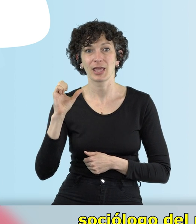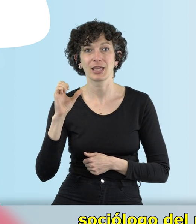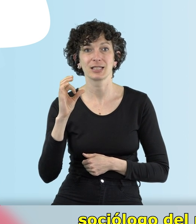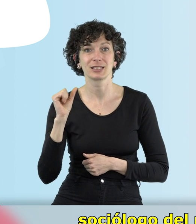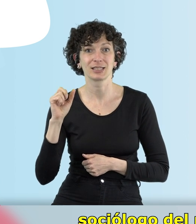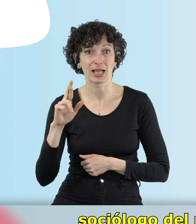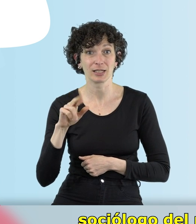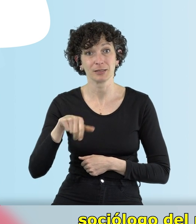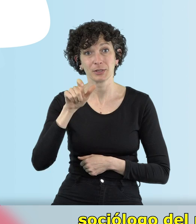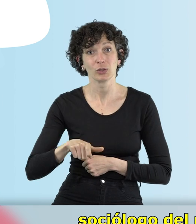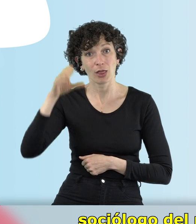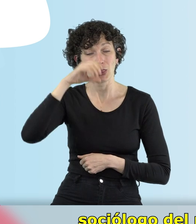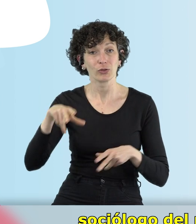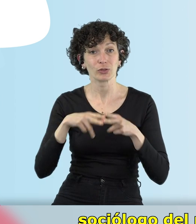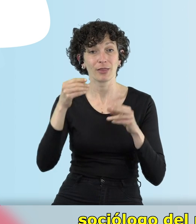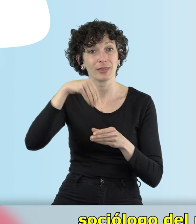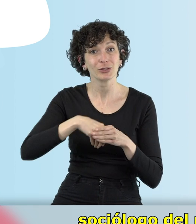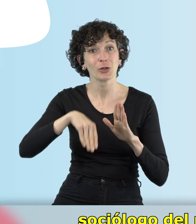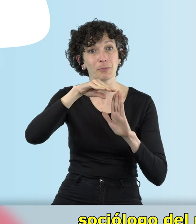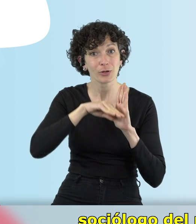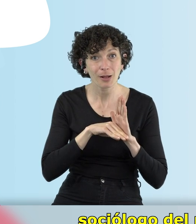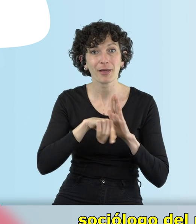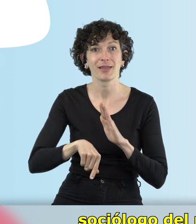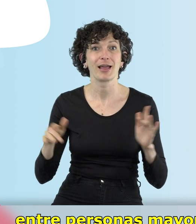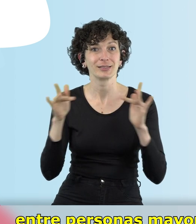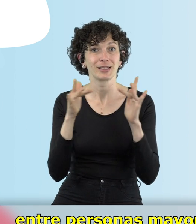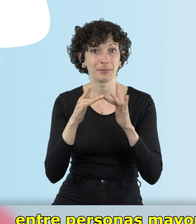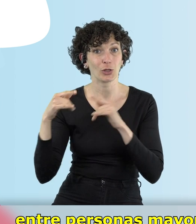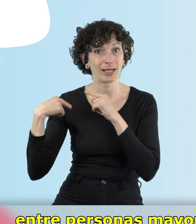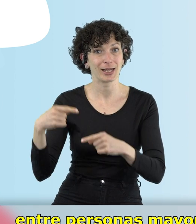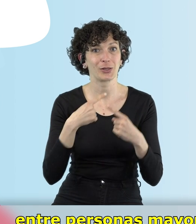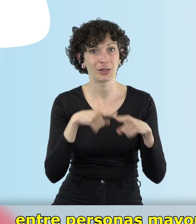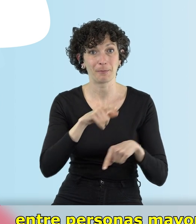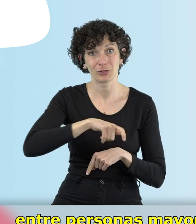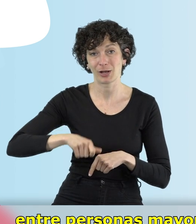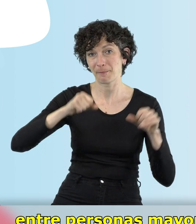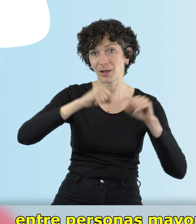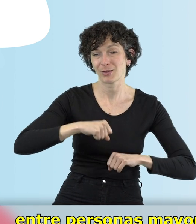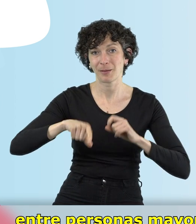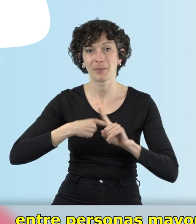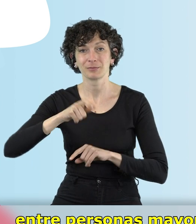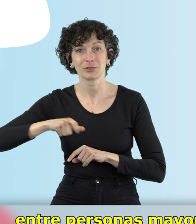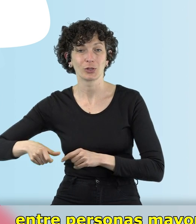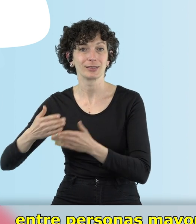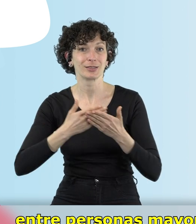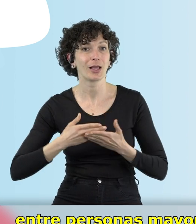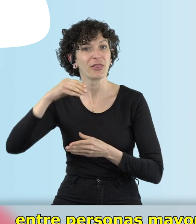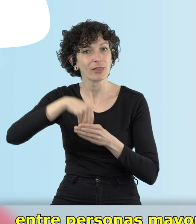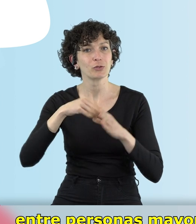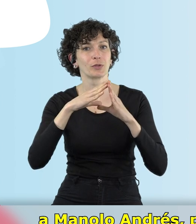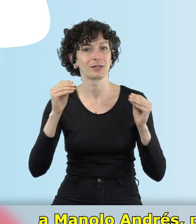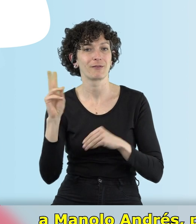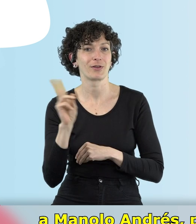Vega, sociólogo del programa de acercamiento intergeneracional entre personas mayores y estudiantes en la Universidad